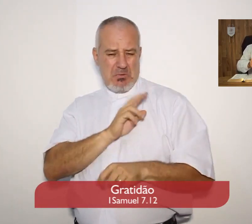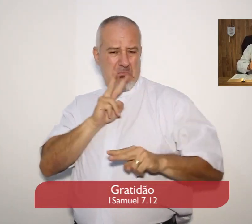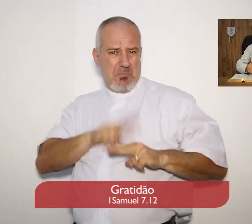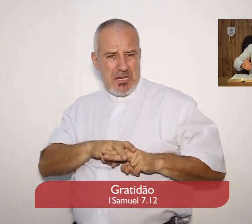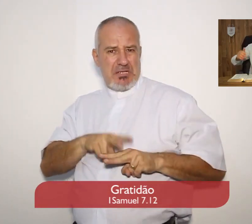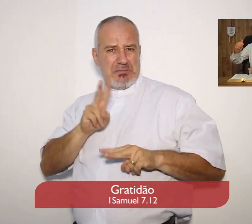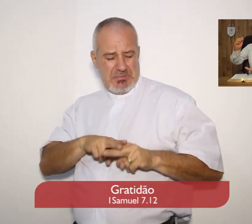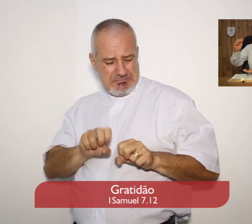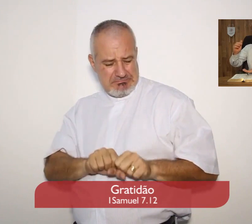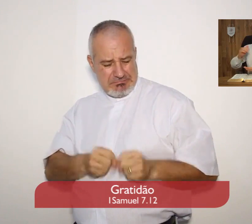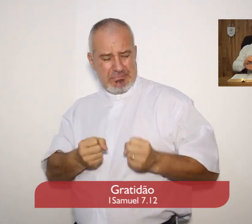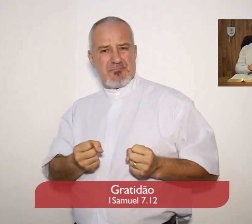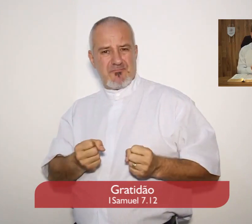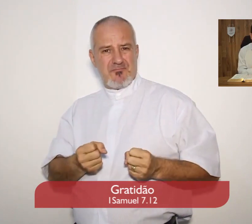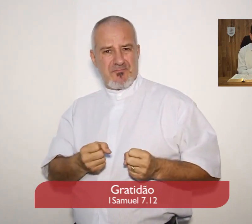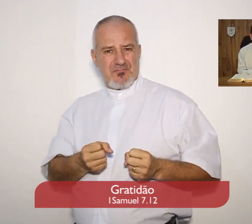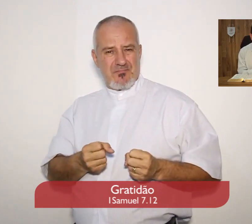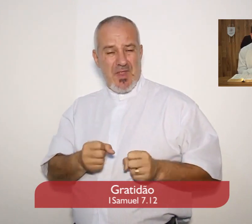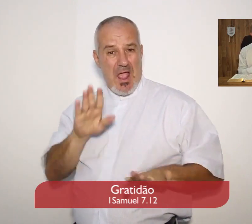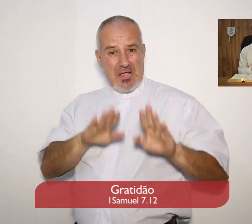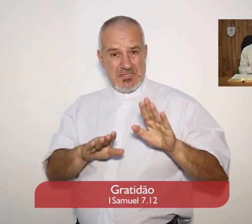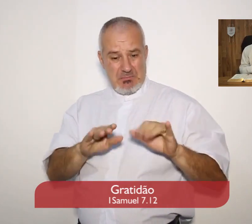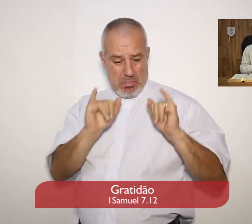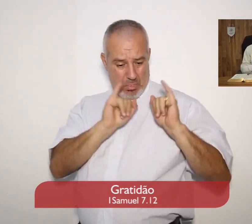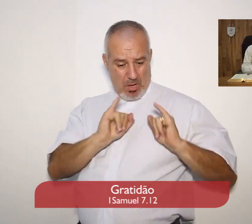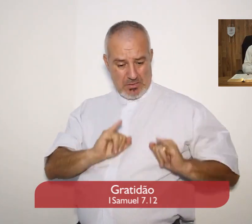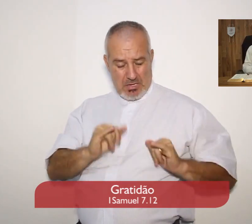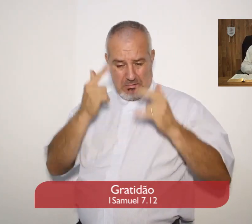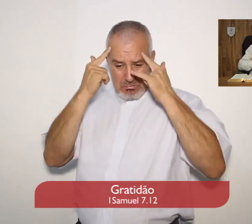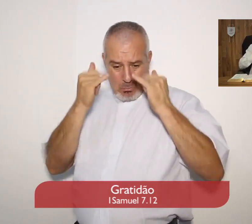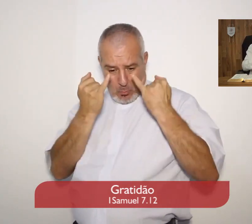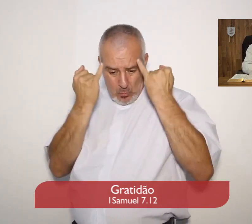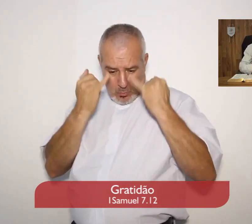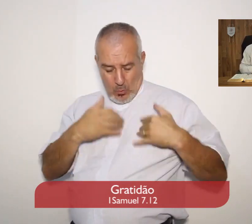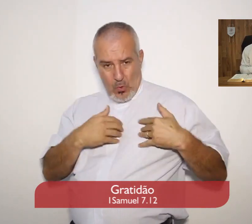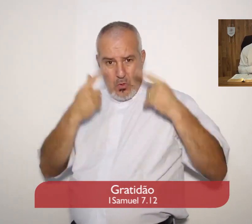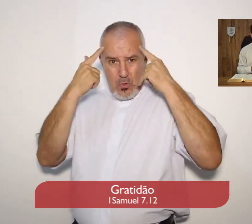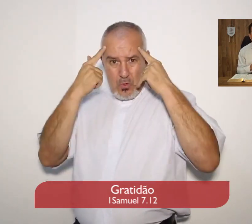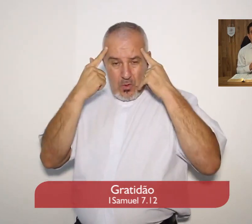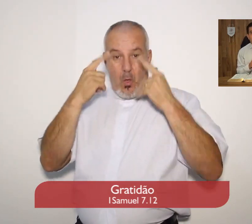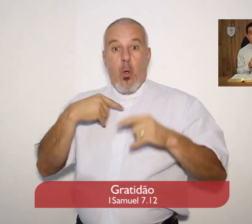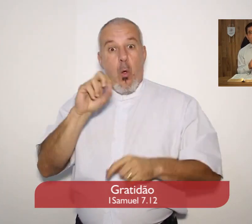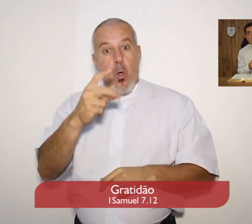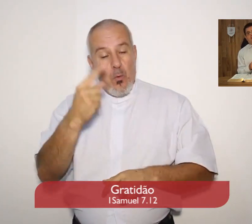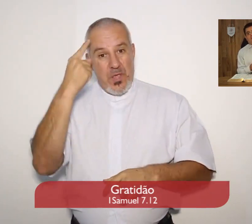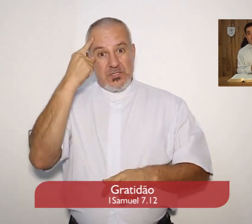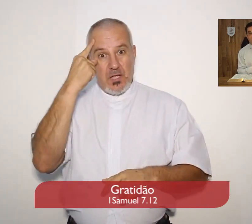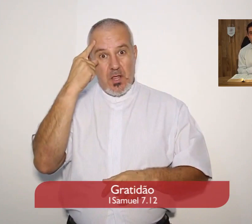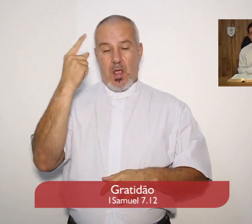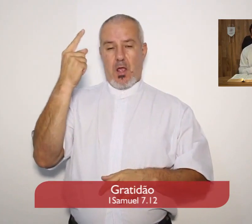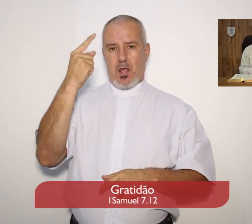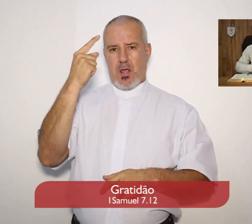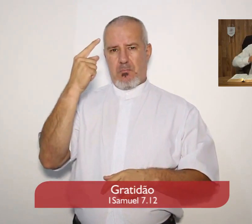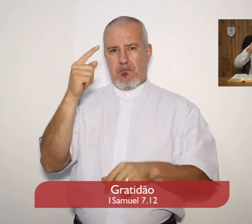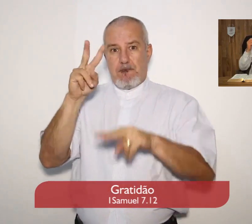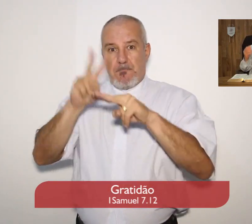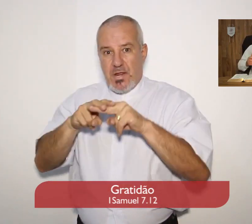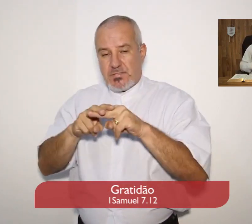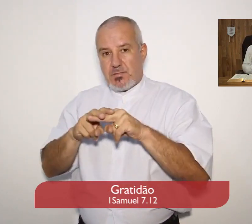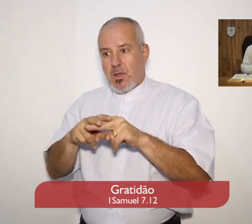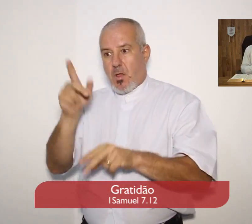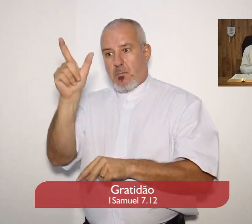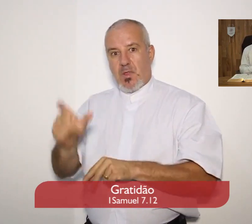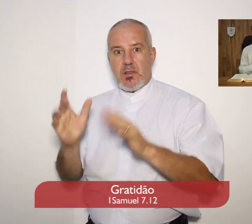vezes a idolatria não é uma imagem de escultura, mas é a idolatria nos bens materiais, é a idolatria com o sucesso,